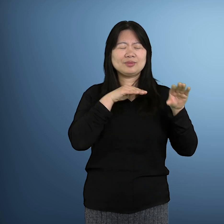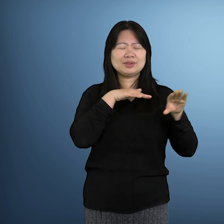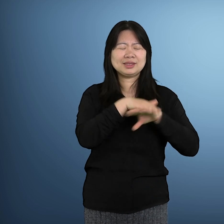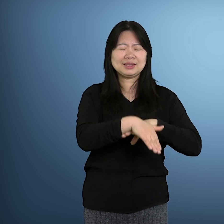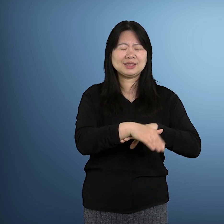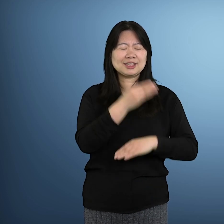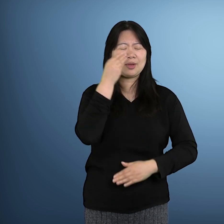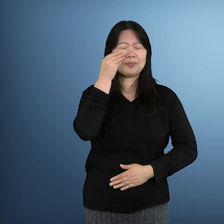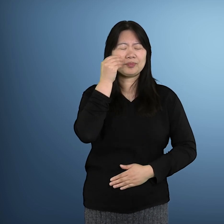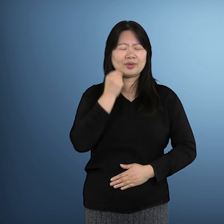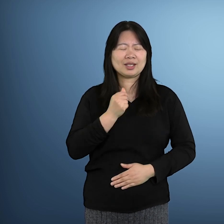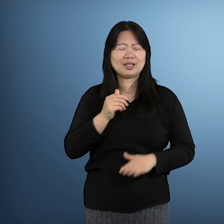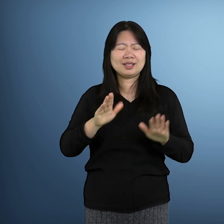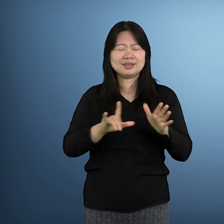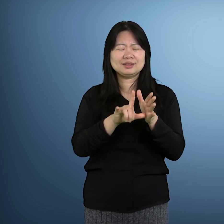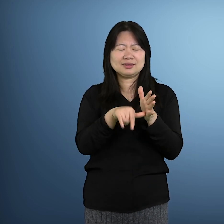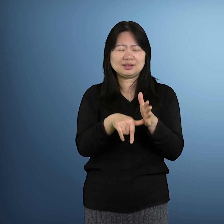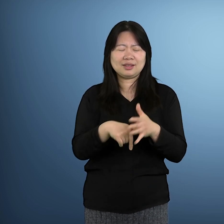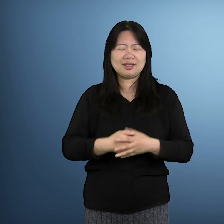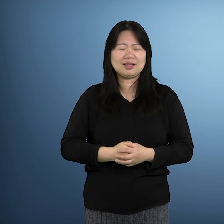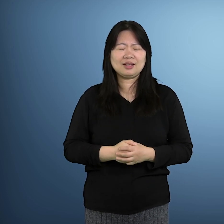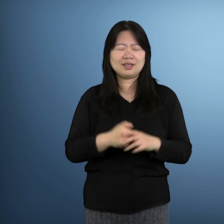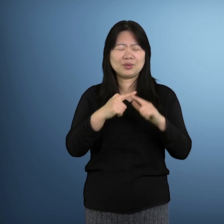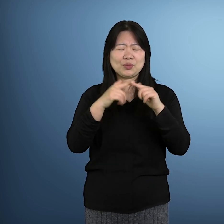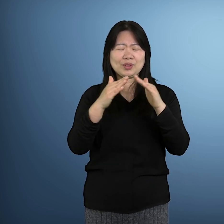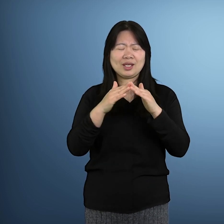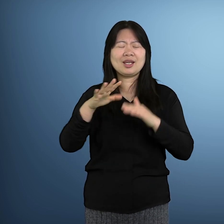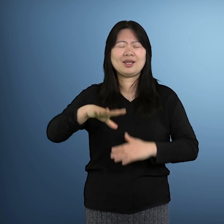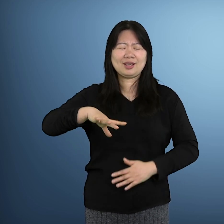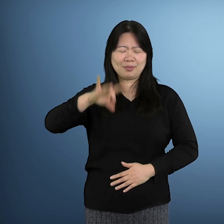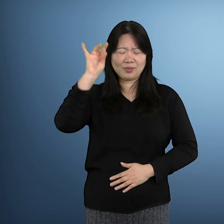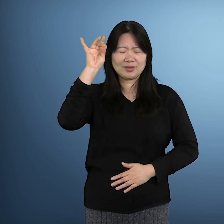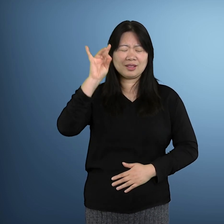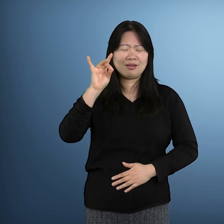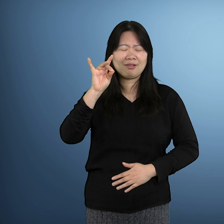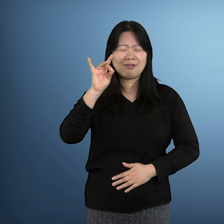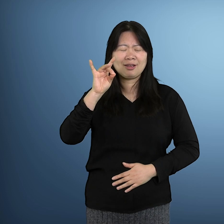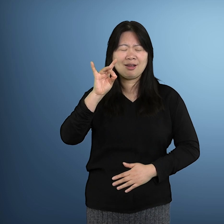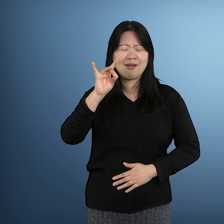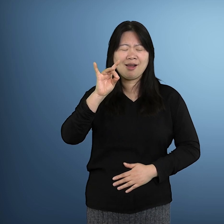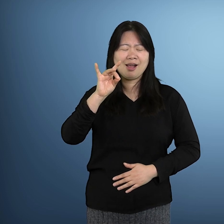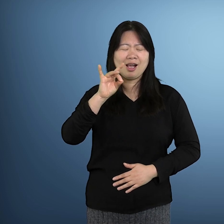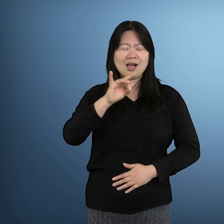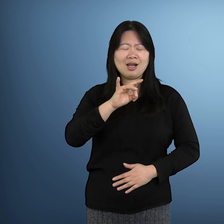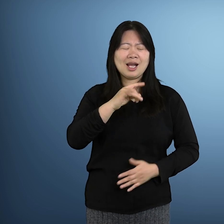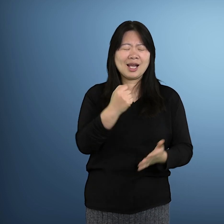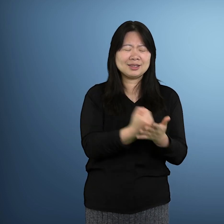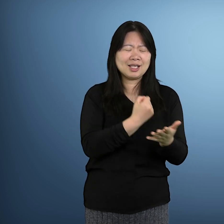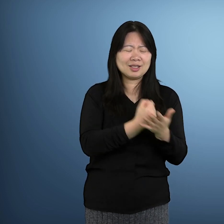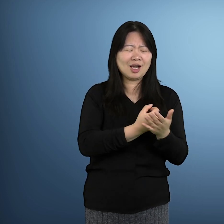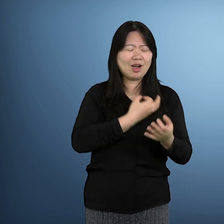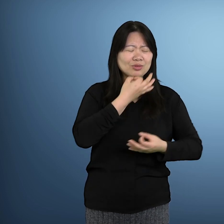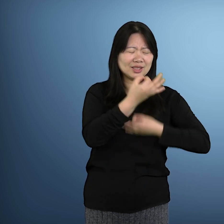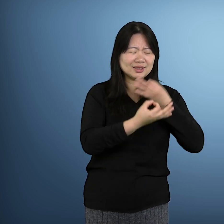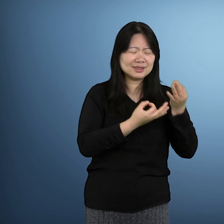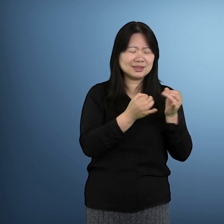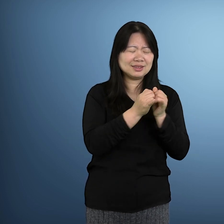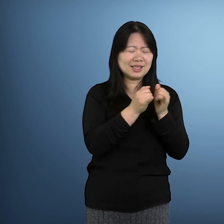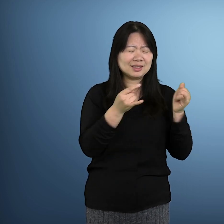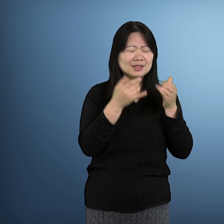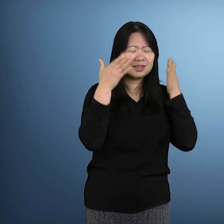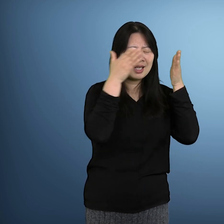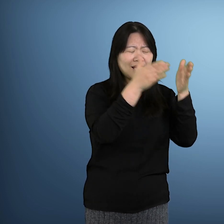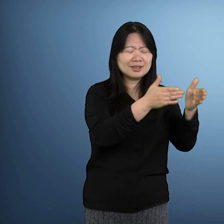있는 이 시대에 교회가 먼저 탄식의 소리에 귀 기울이는 은혜를 누리게